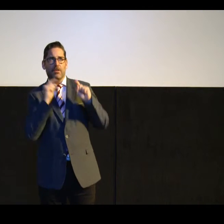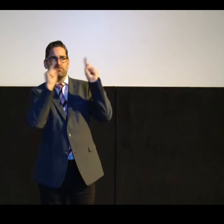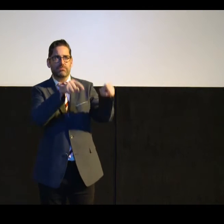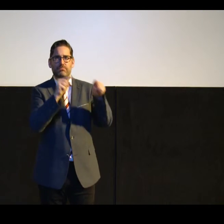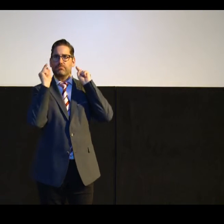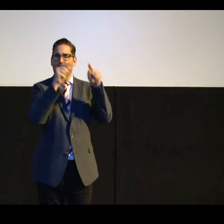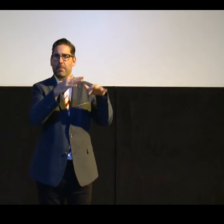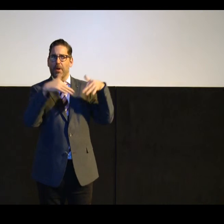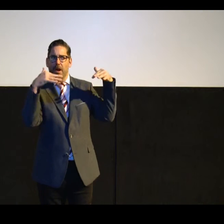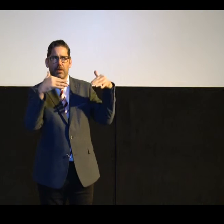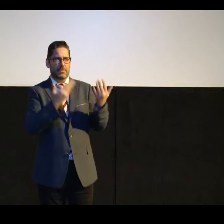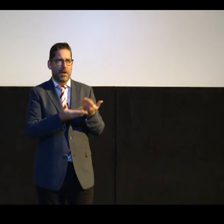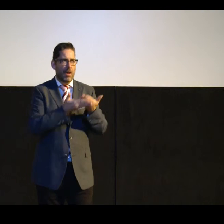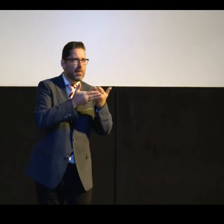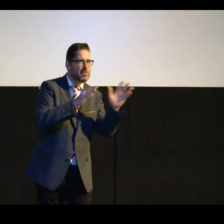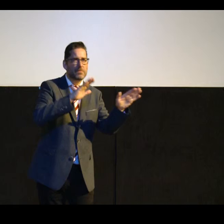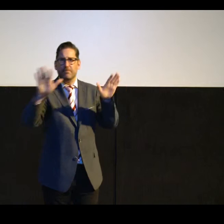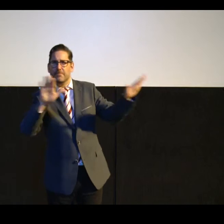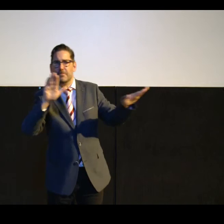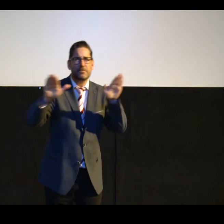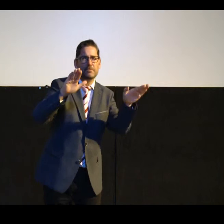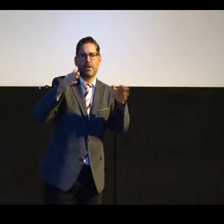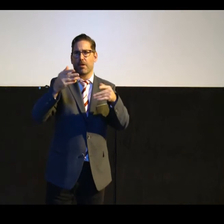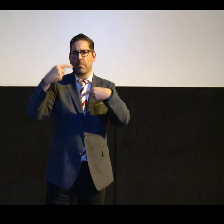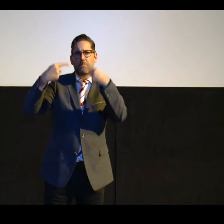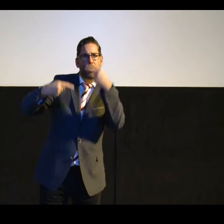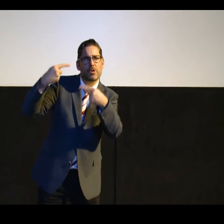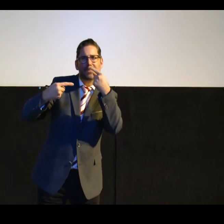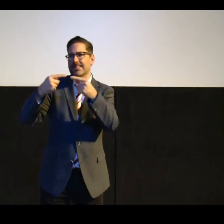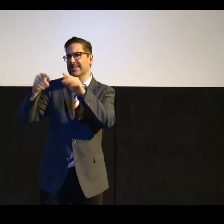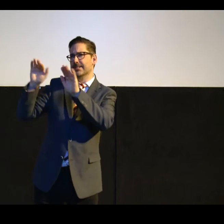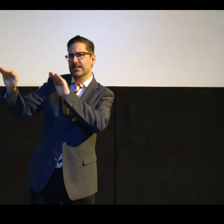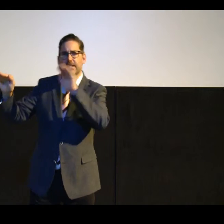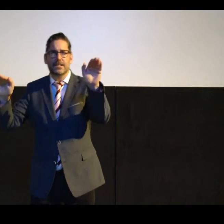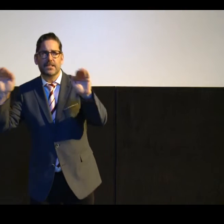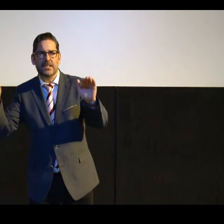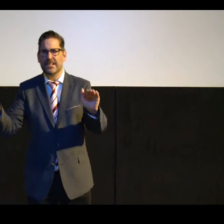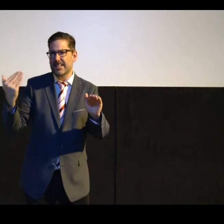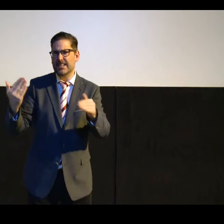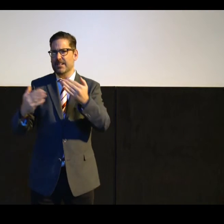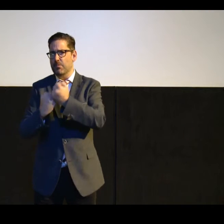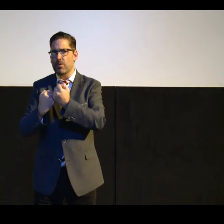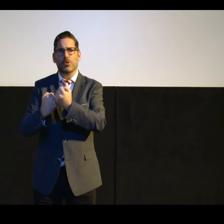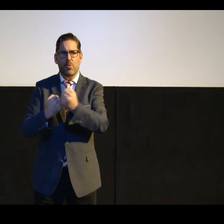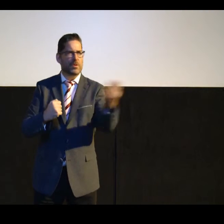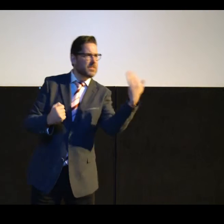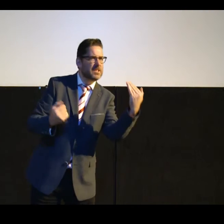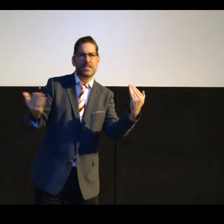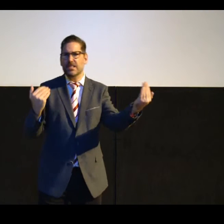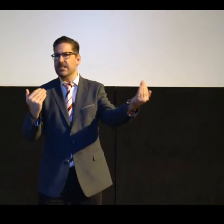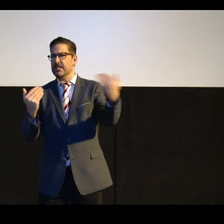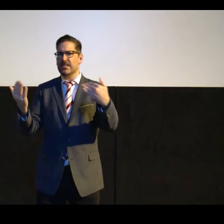Parlamento y conseguimos apoyo de más eurodiputados para nosotros desde la UD poder seguir desempeñando nuestro